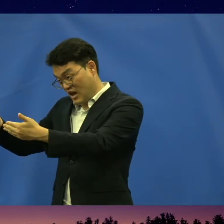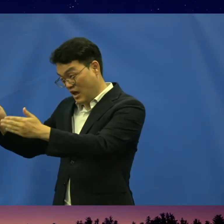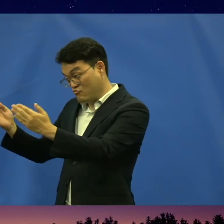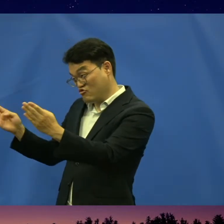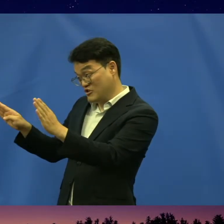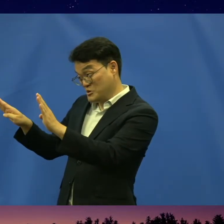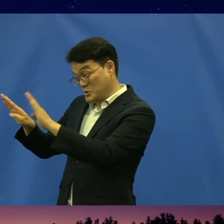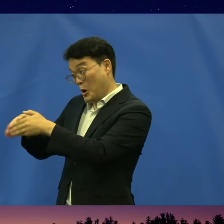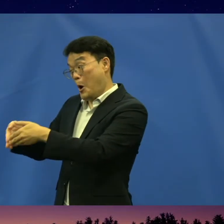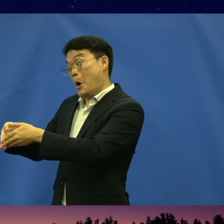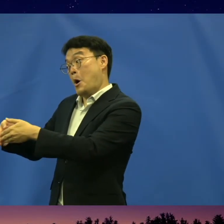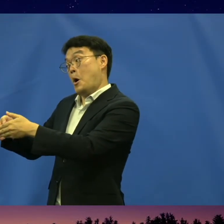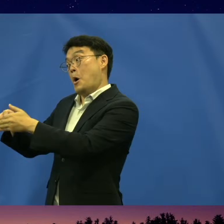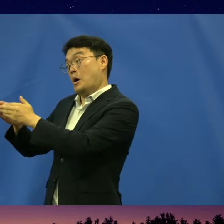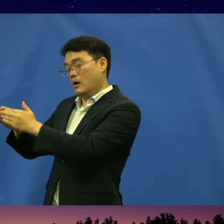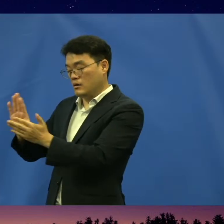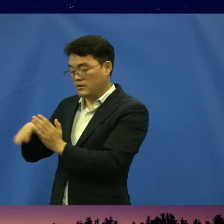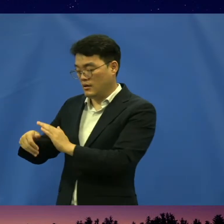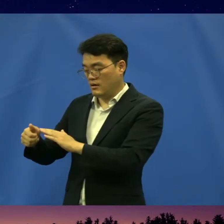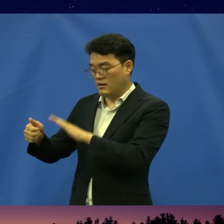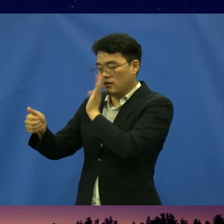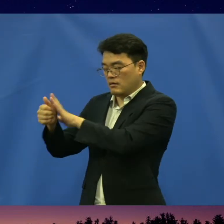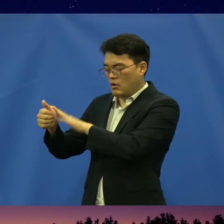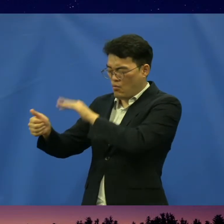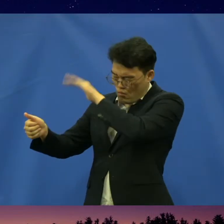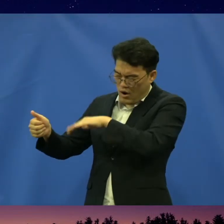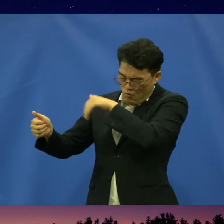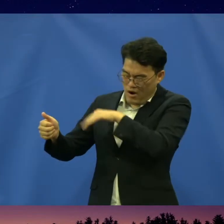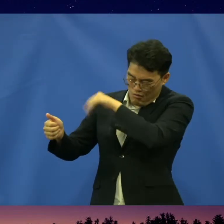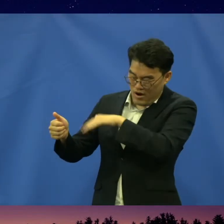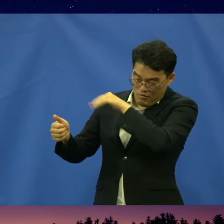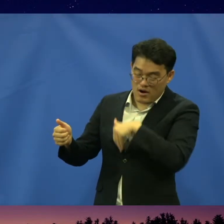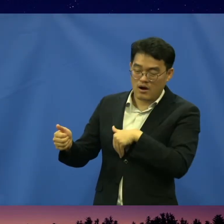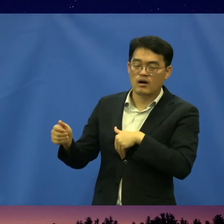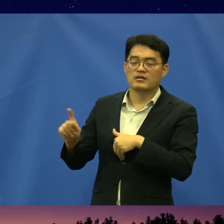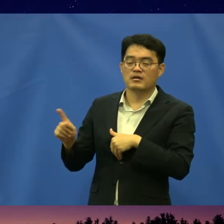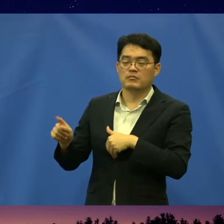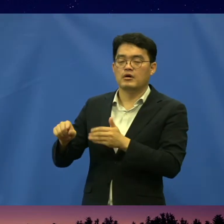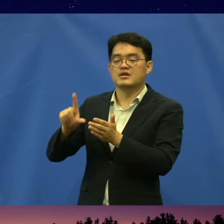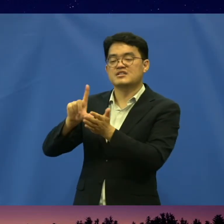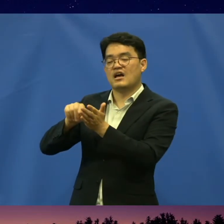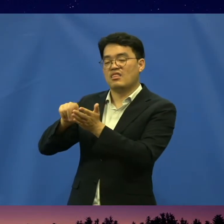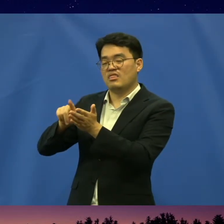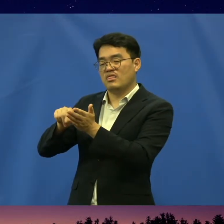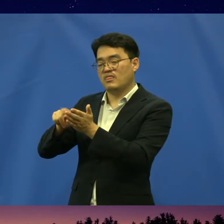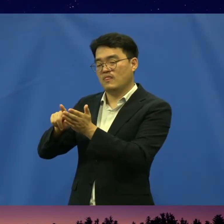걸고 그 시비에 말려들도록 유도를 하는 거예요.